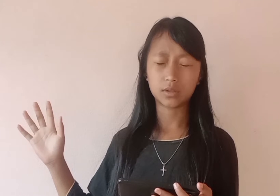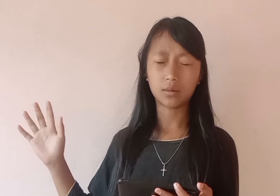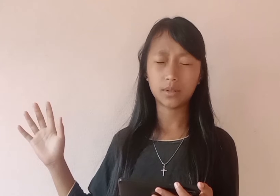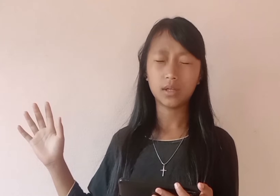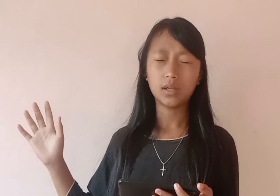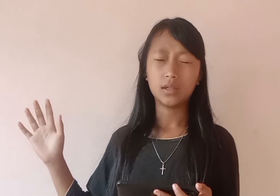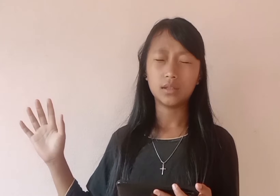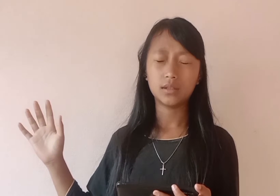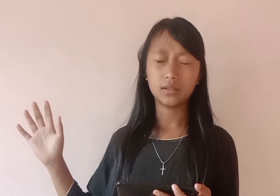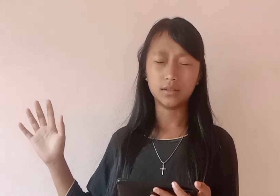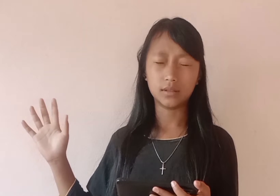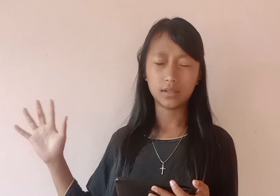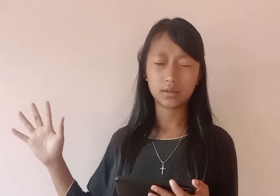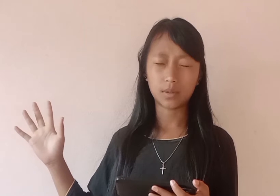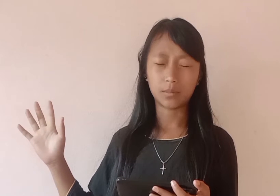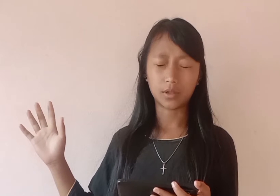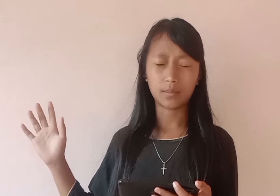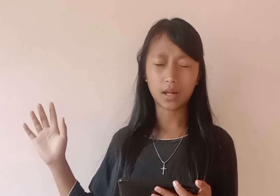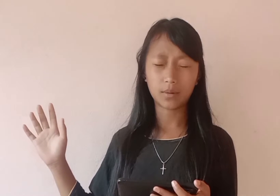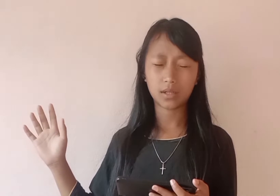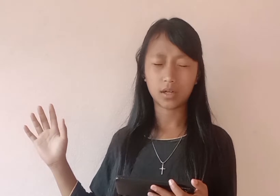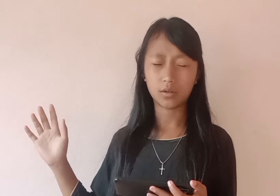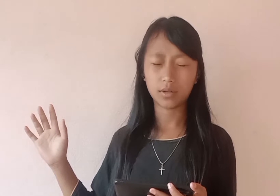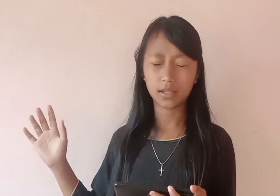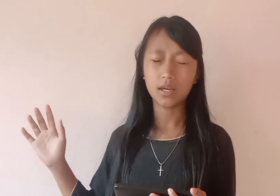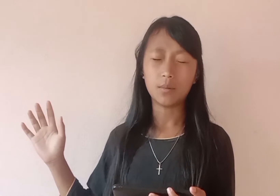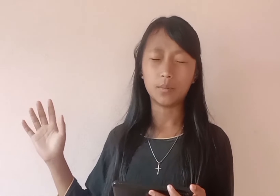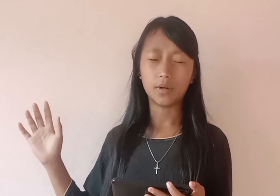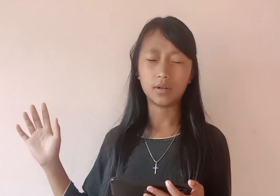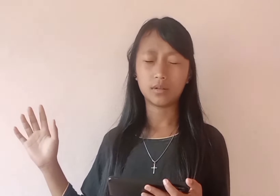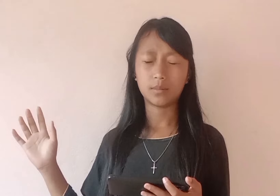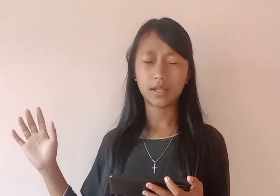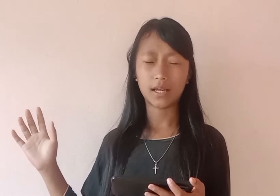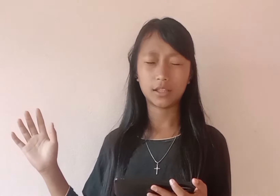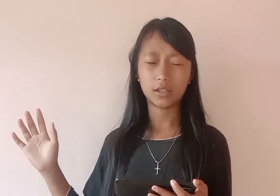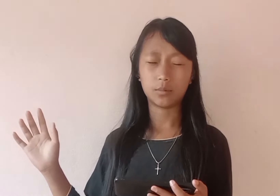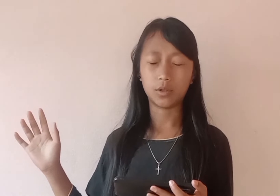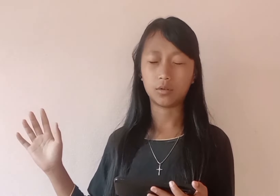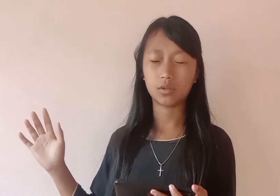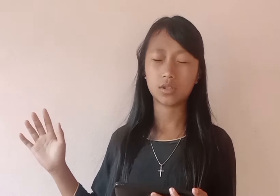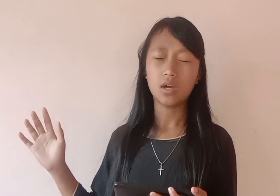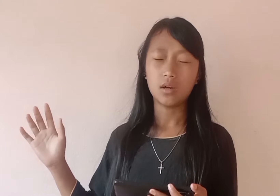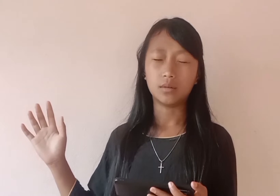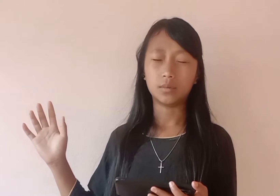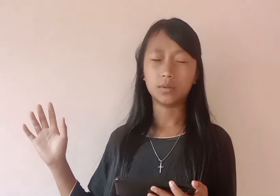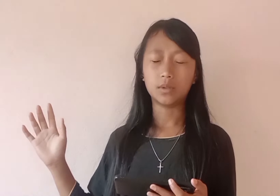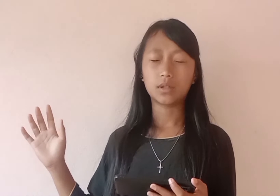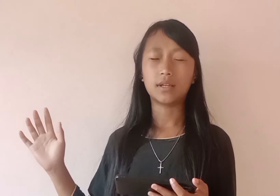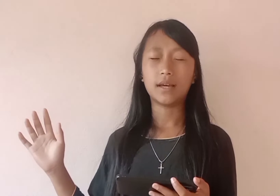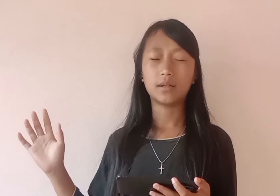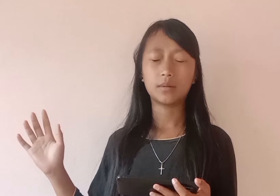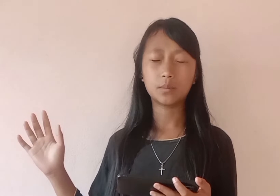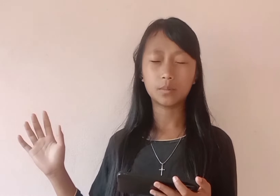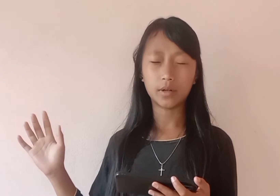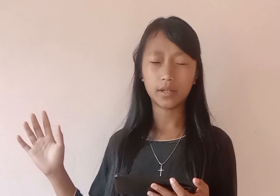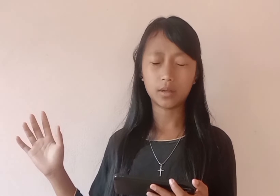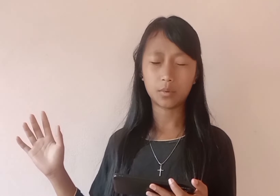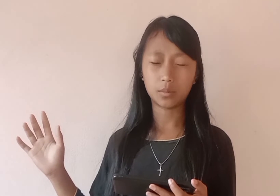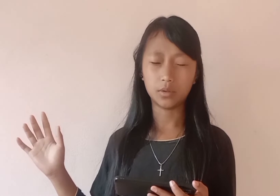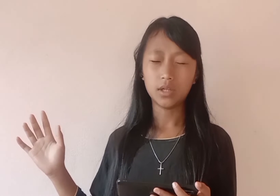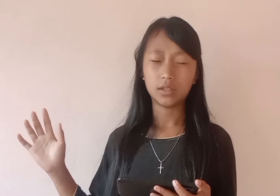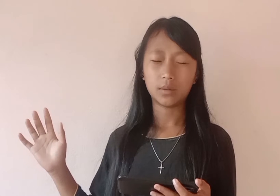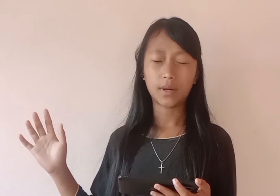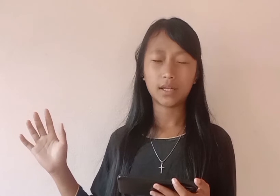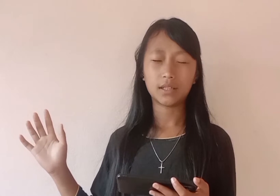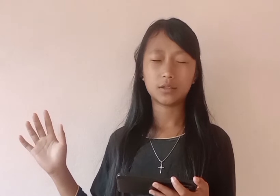यो सबै यी देशमा भएको बालबालिकाहरूलाई पढ्नमा ज्ञान दिनुभएको होस् यो ज्ञान पढेर